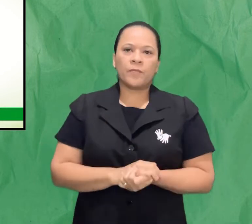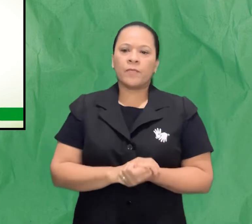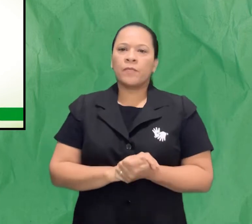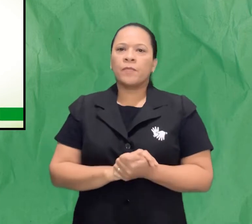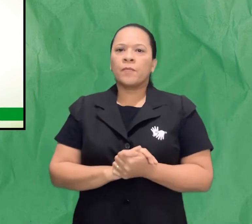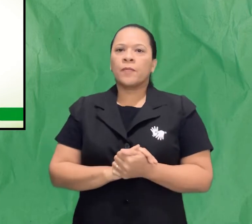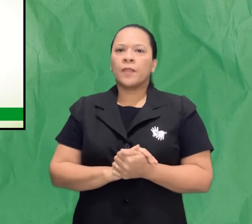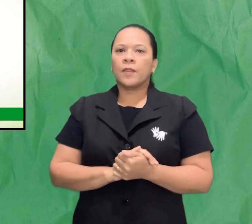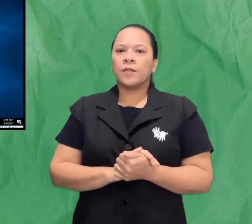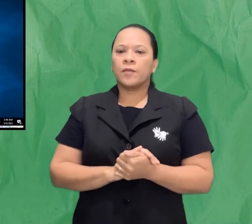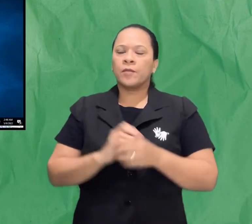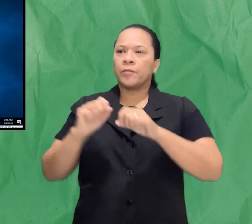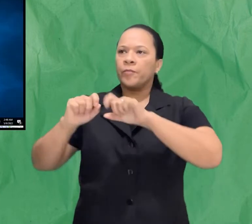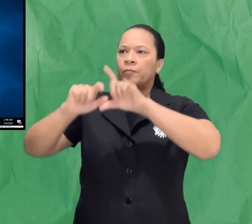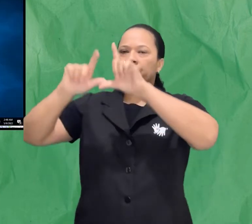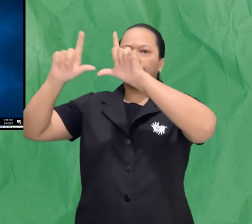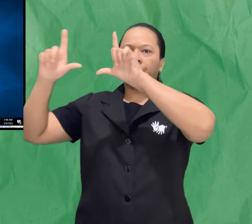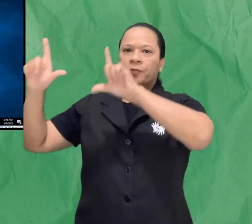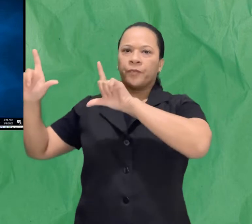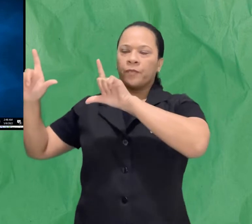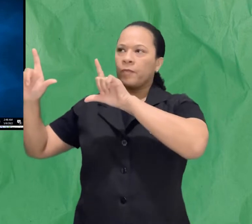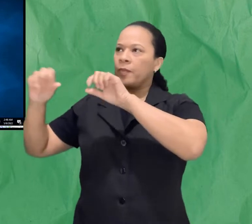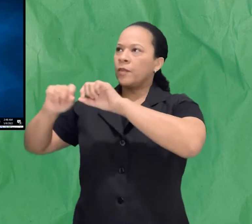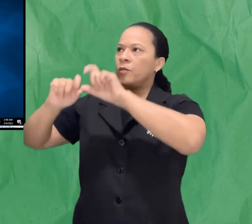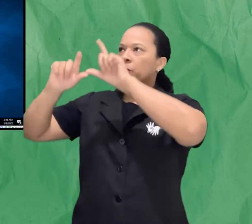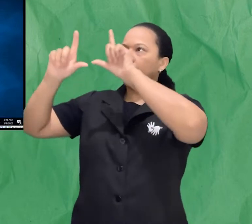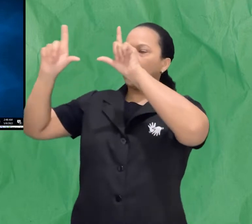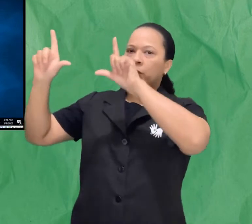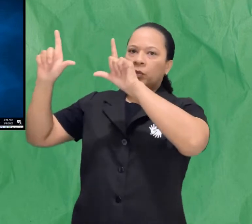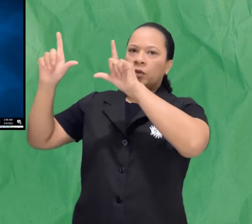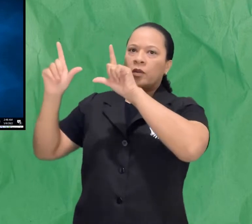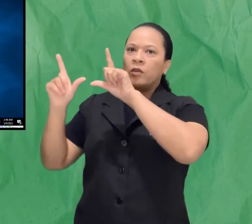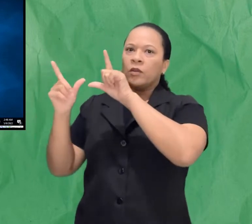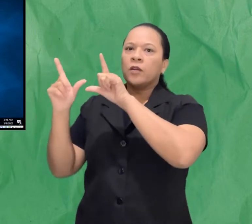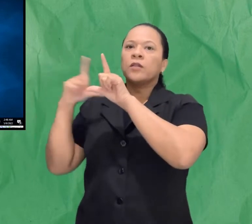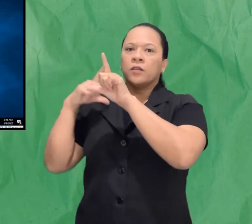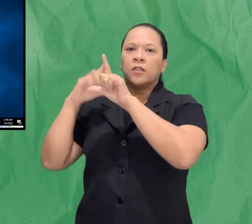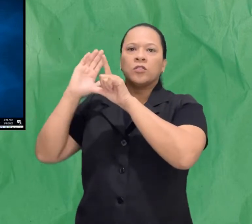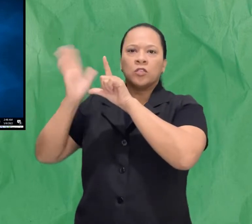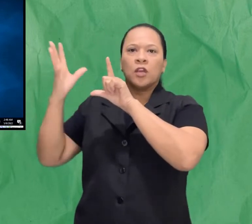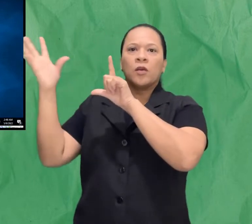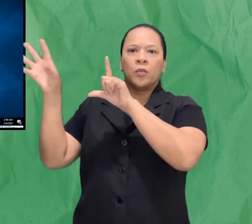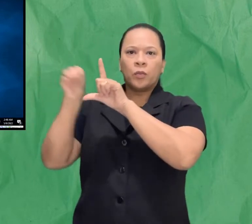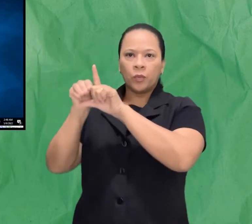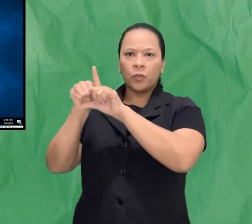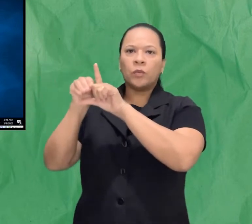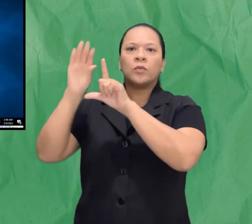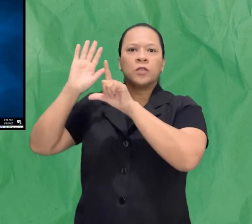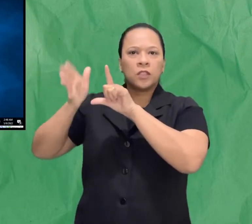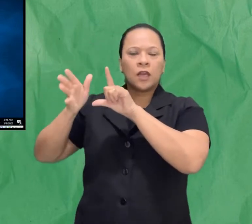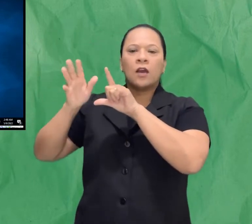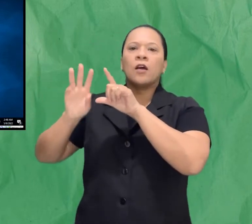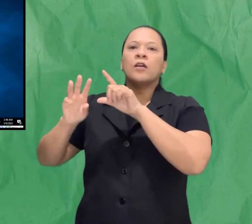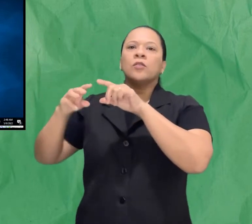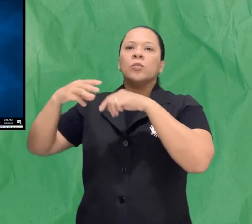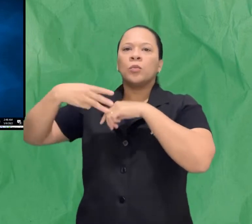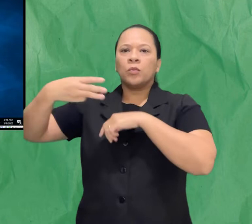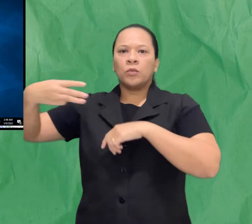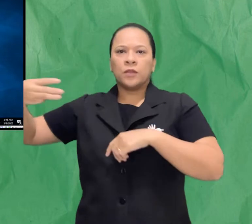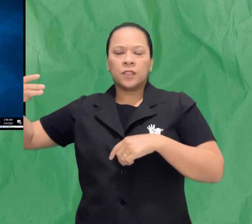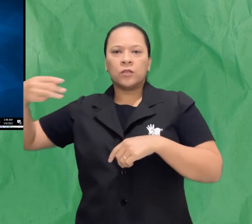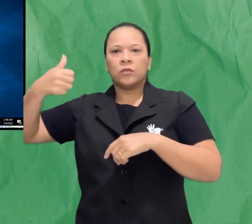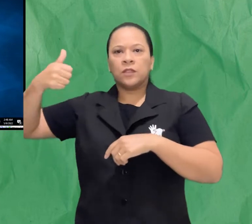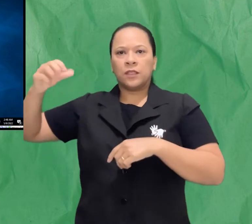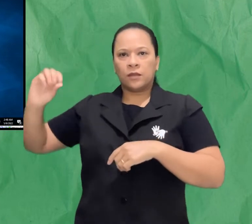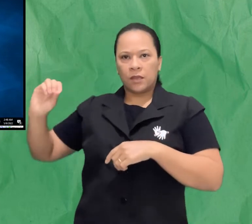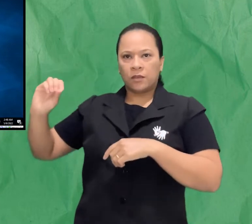outra tela aqui, onde nessa tela eu tenho a instalação do Windows 10. Eu vou mostrar o primeiro passo, é